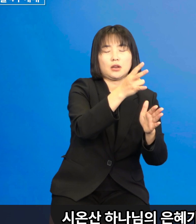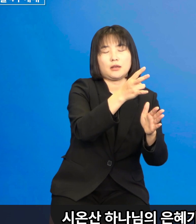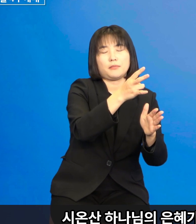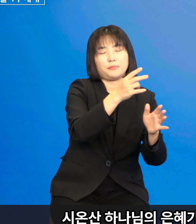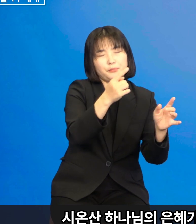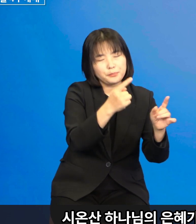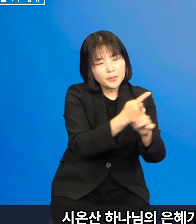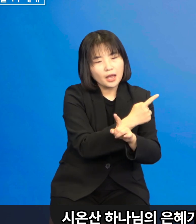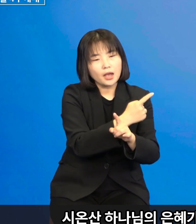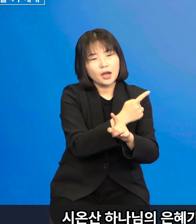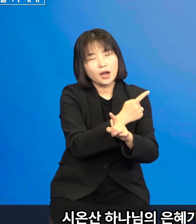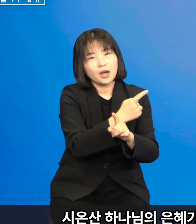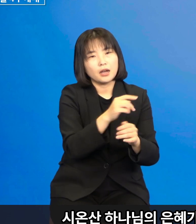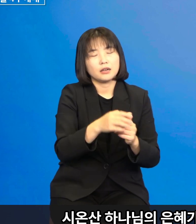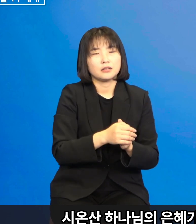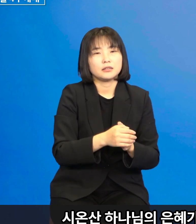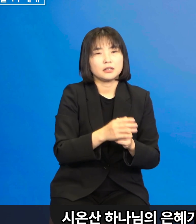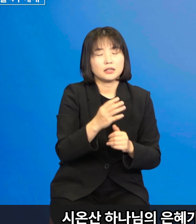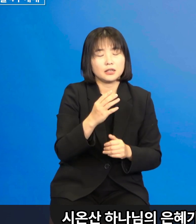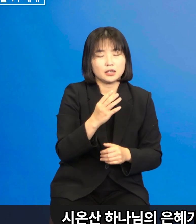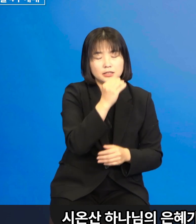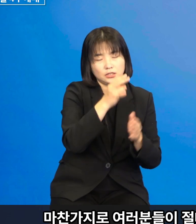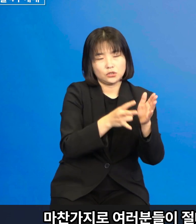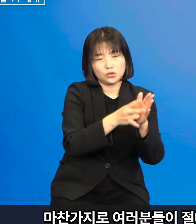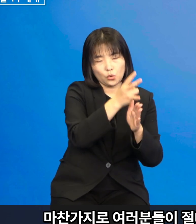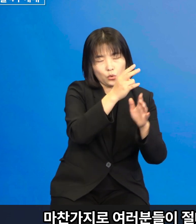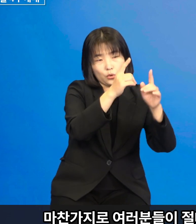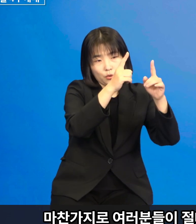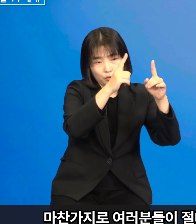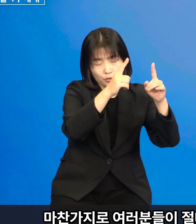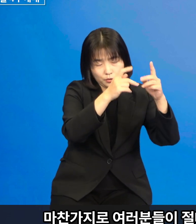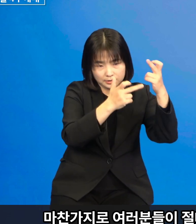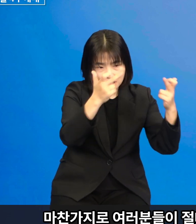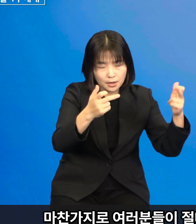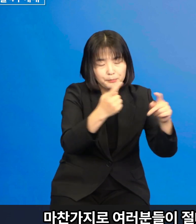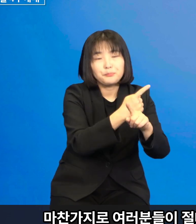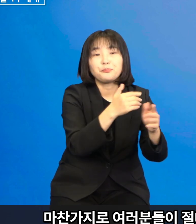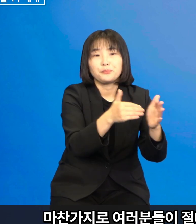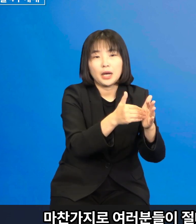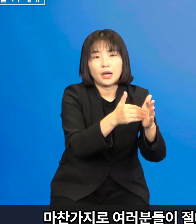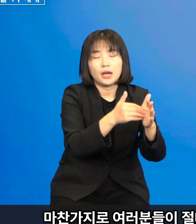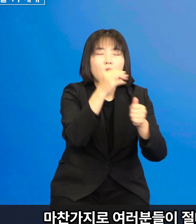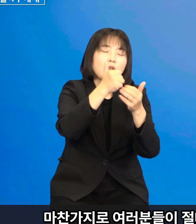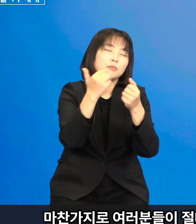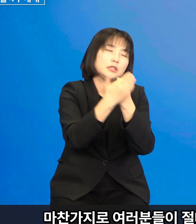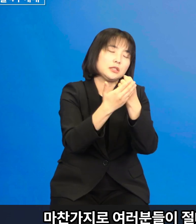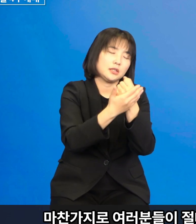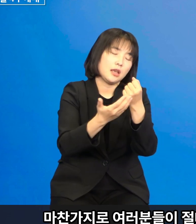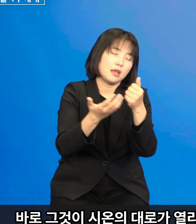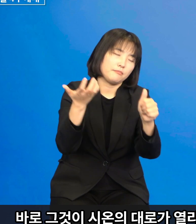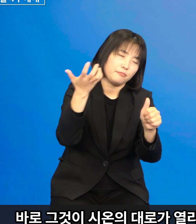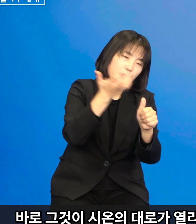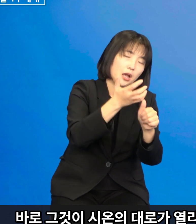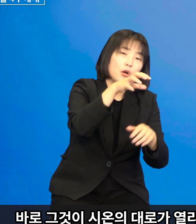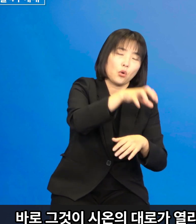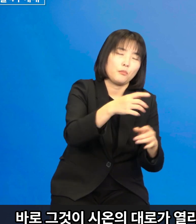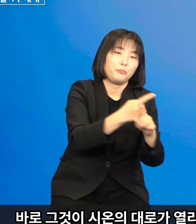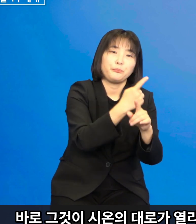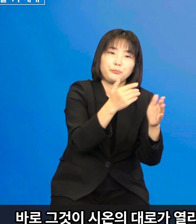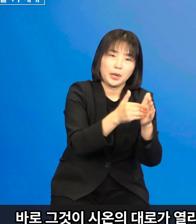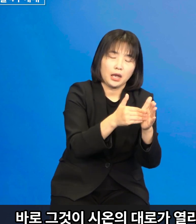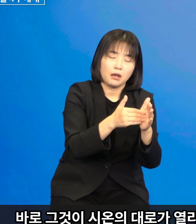바꾸셔서 시온산 하나님의 은혜가 임하는 것으로 바꾸셨습니다. 마찬가지로 여러분들이 절대 안 된다라고 하는 것을 드리면 바로